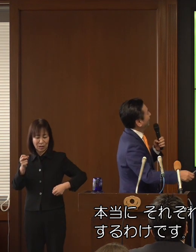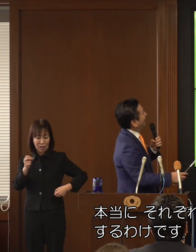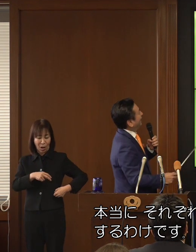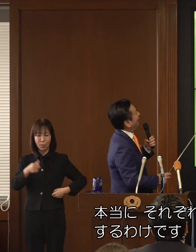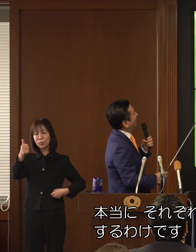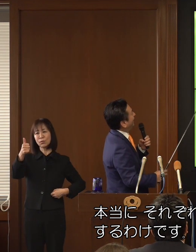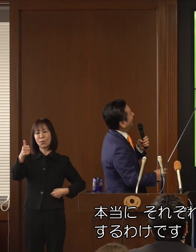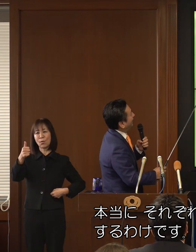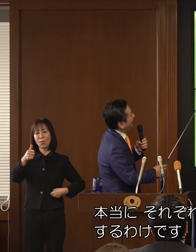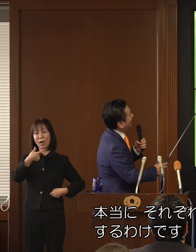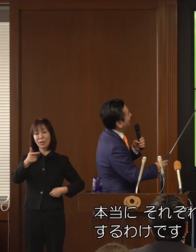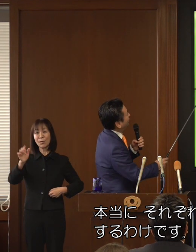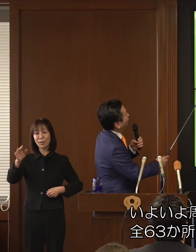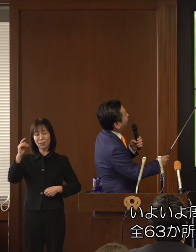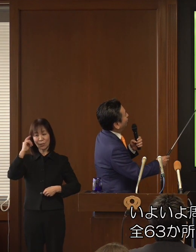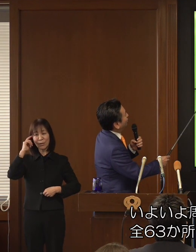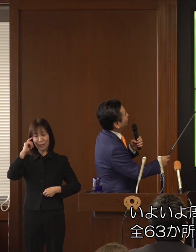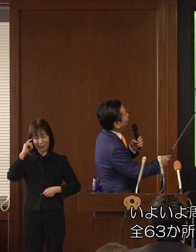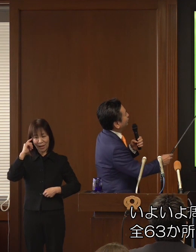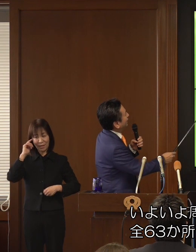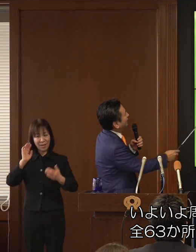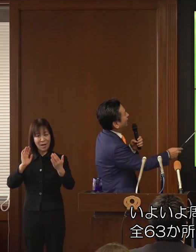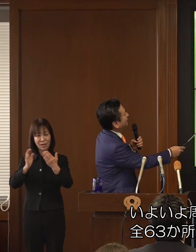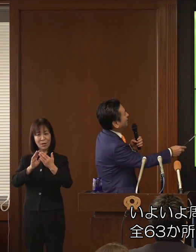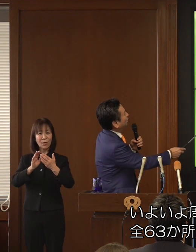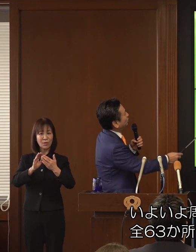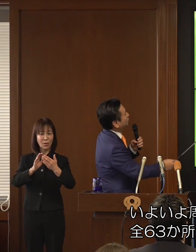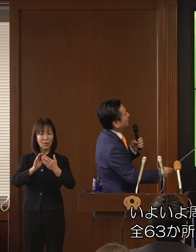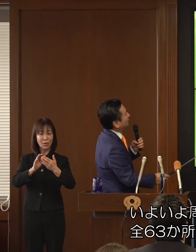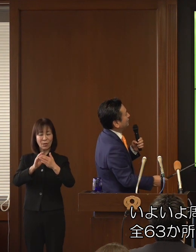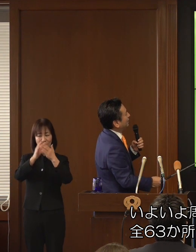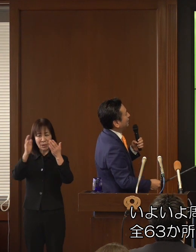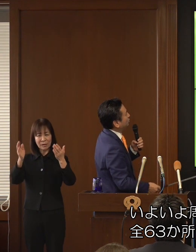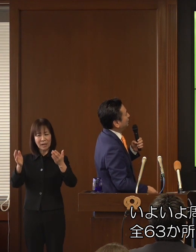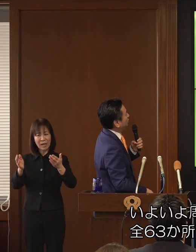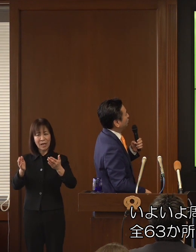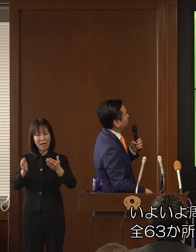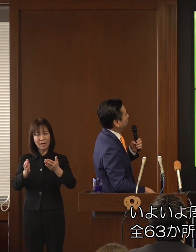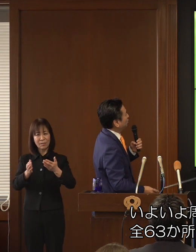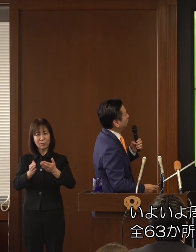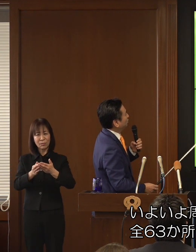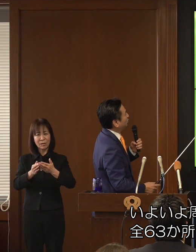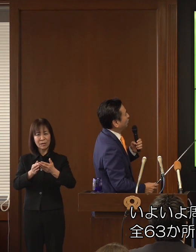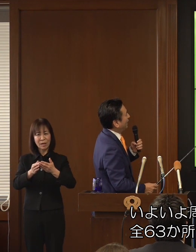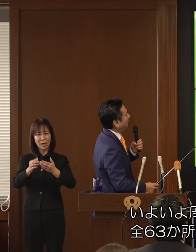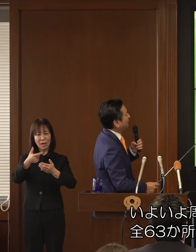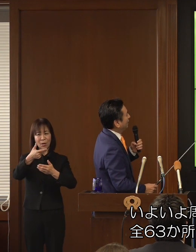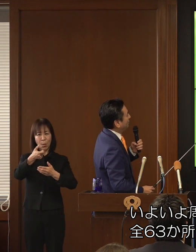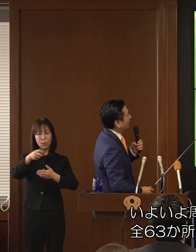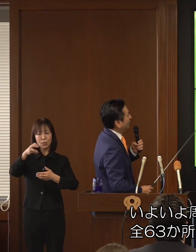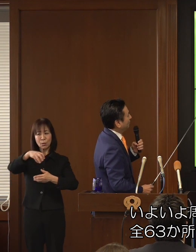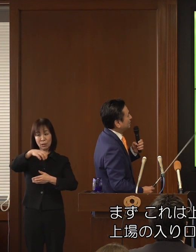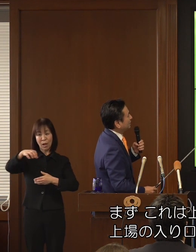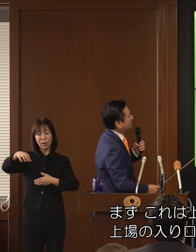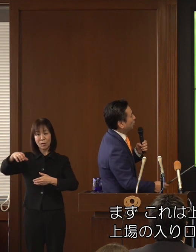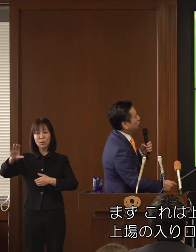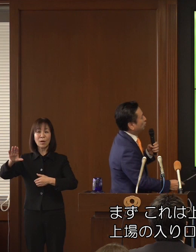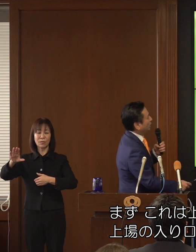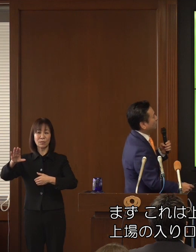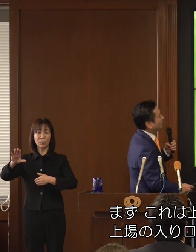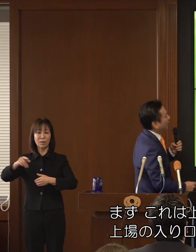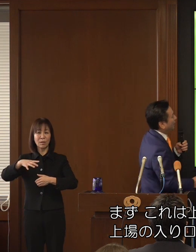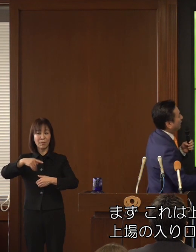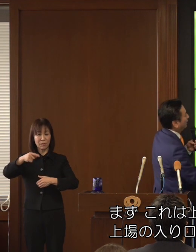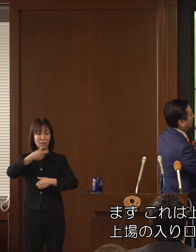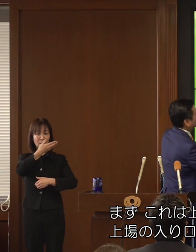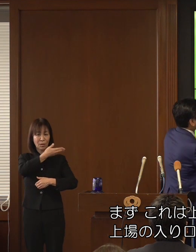ども、いよいよ周遊祭が全63箇所に登場するということで、まあ、まずですね、